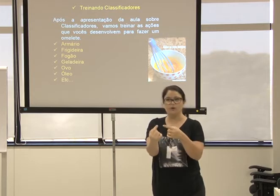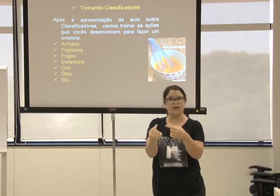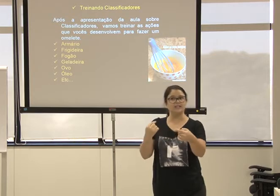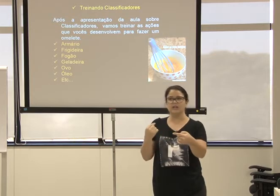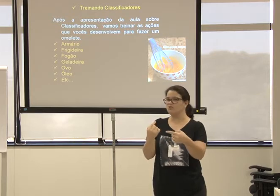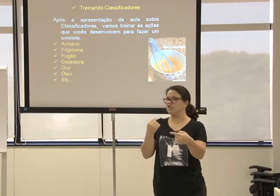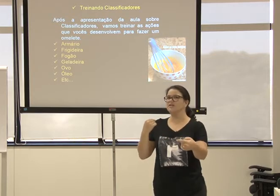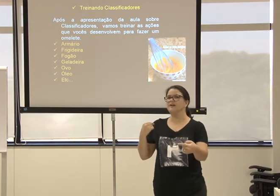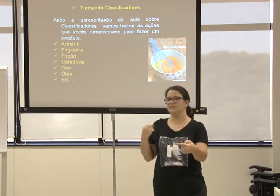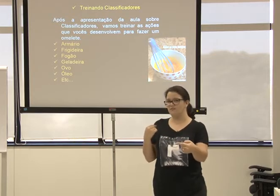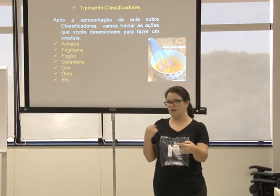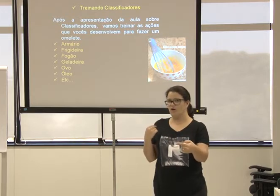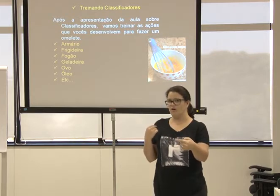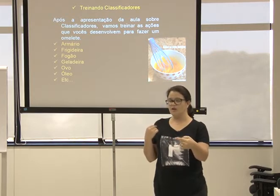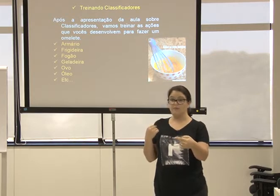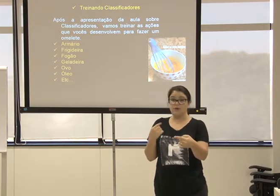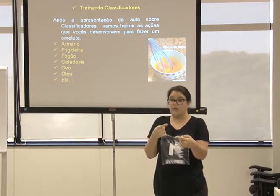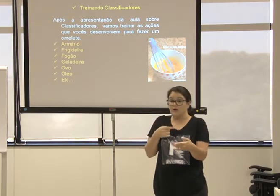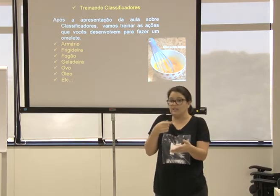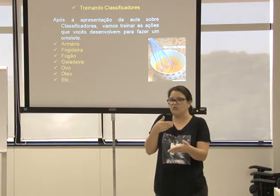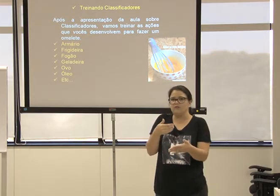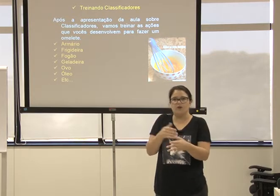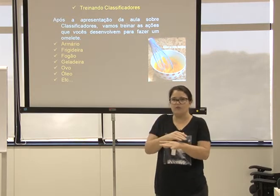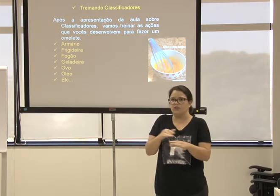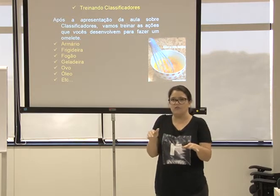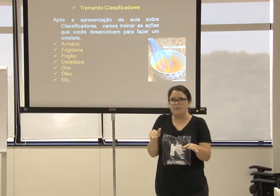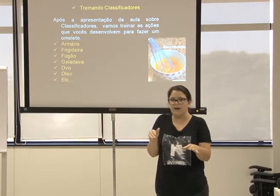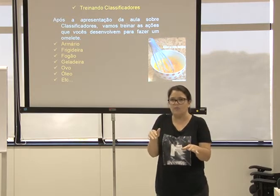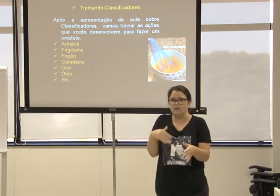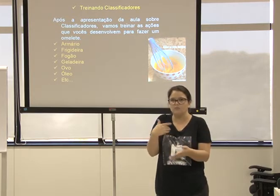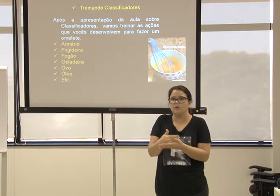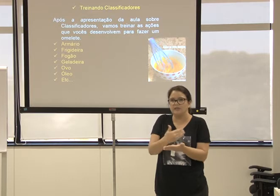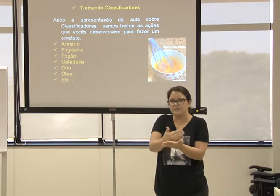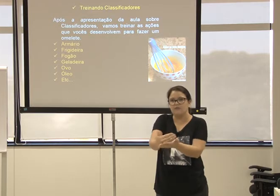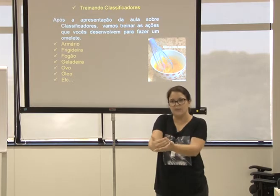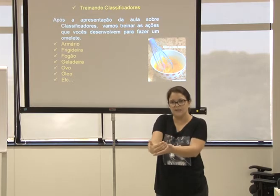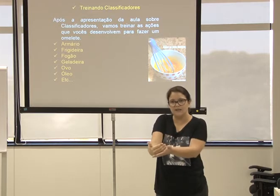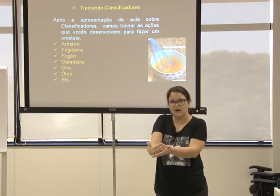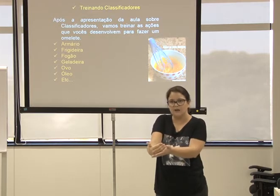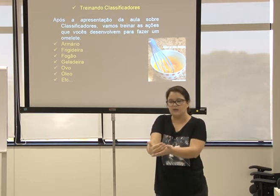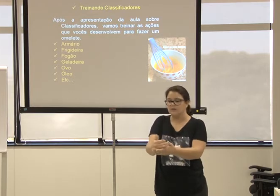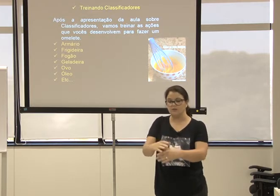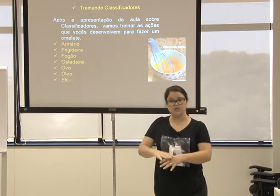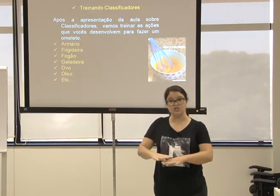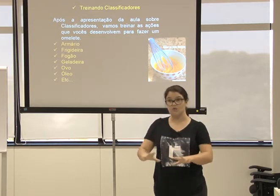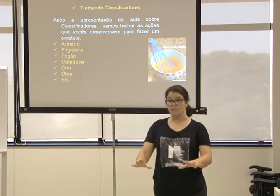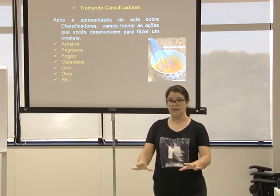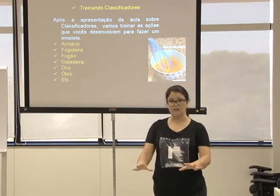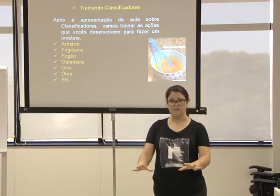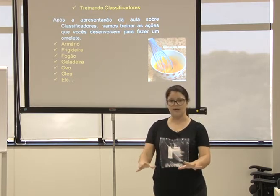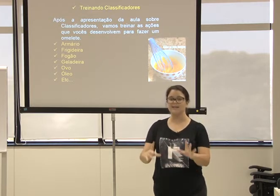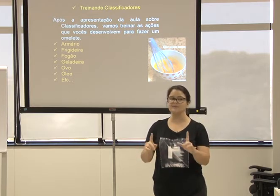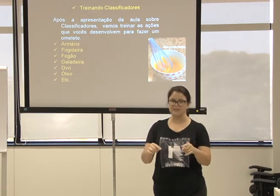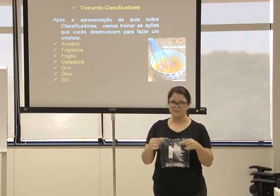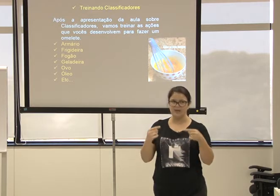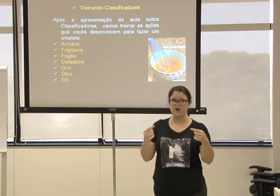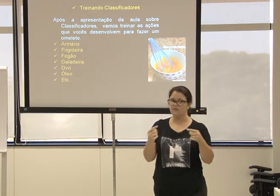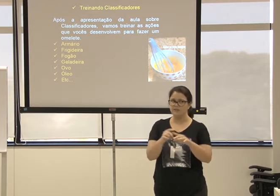ainda não tinha entrado em vigor. Porque quando entrou em vigor, eu falei, eu não vou pagar o mínimo porque senão vai parcelar. Então, eu vou deixar um mês sem pagar. Às vezes, é melhor você não